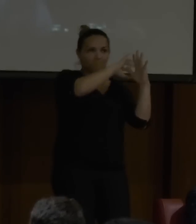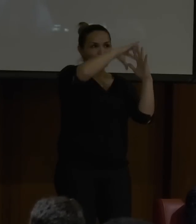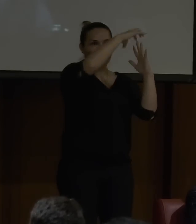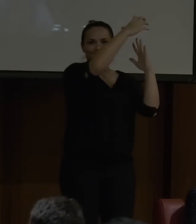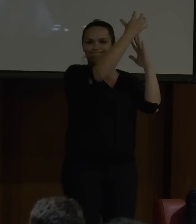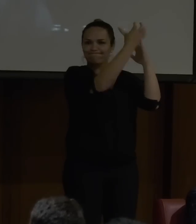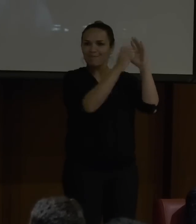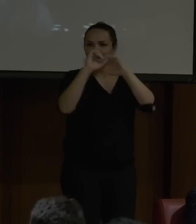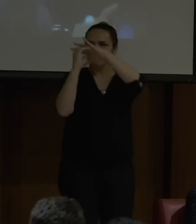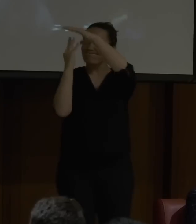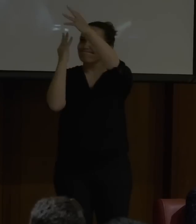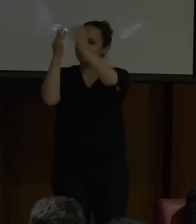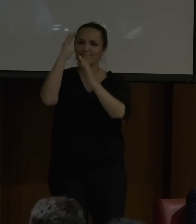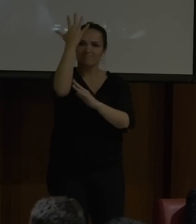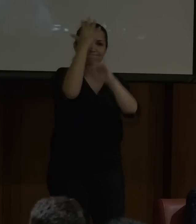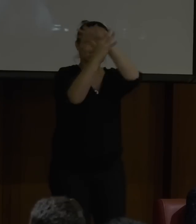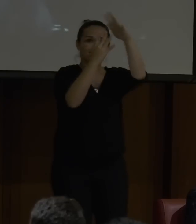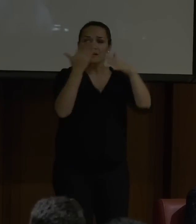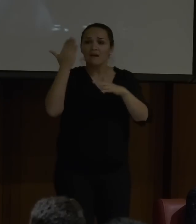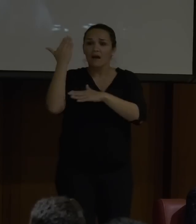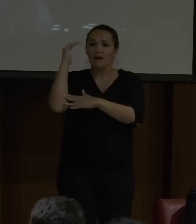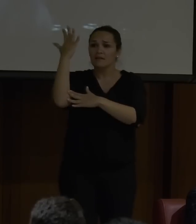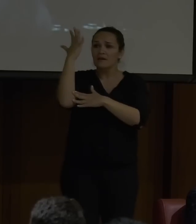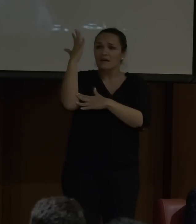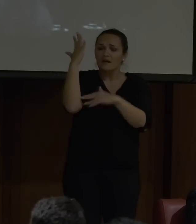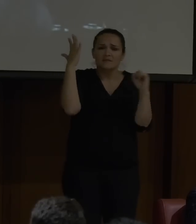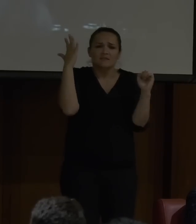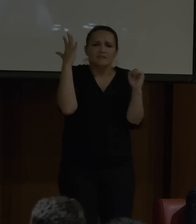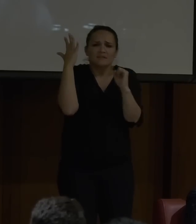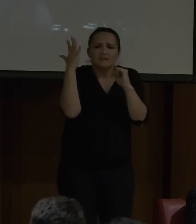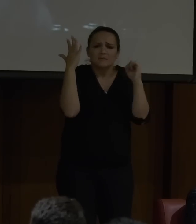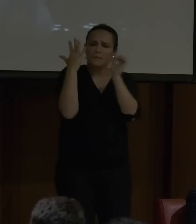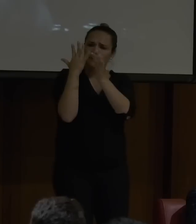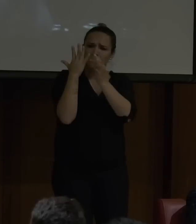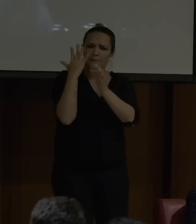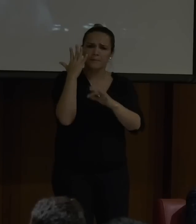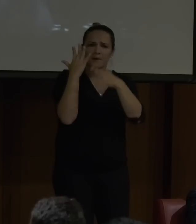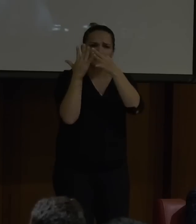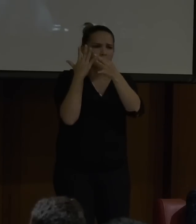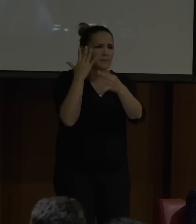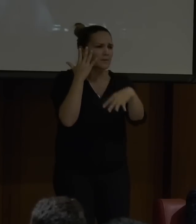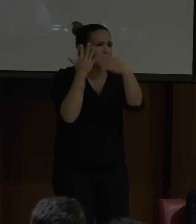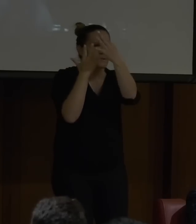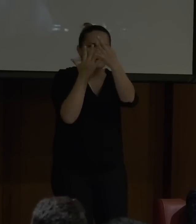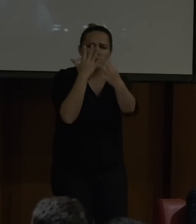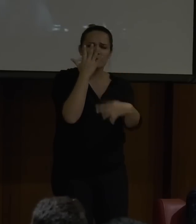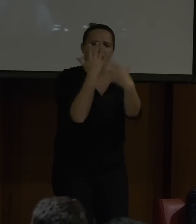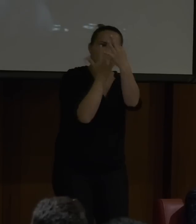tanto placer, o que el invierno con gusto les da, uno por uno se ven de